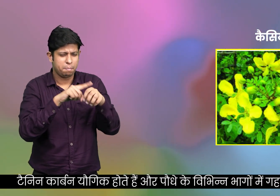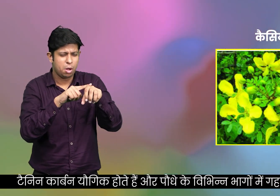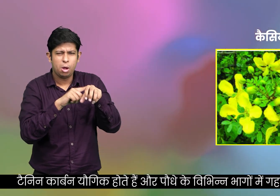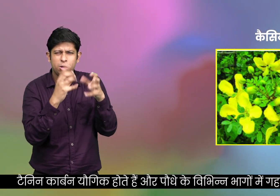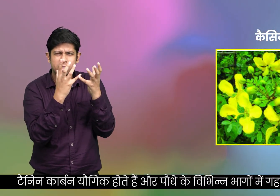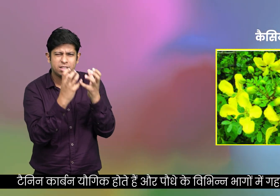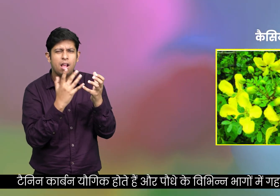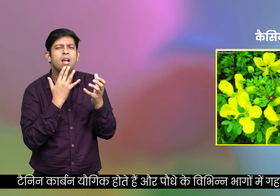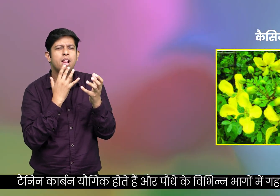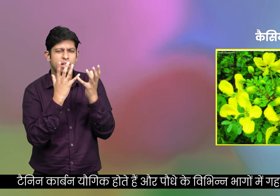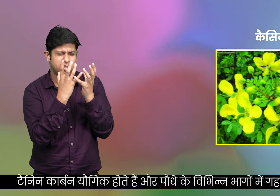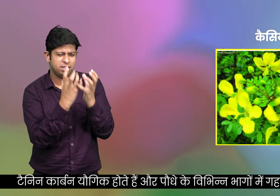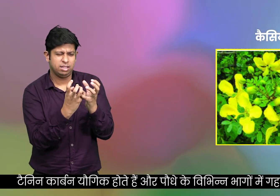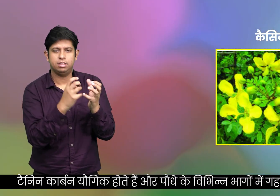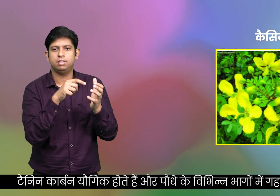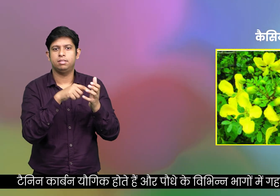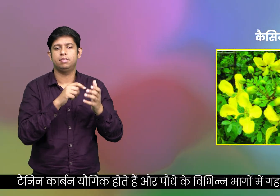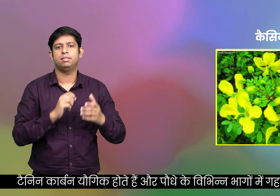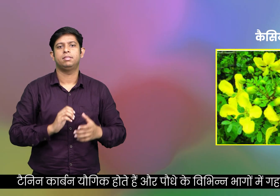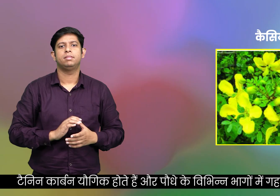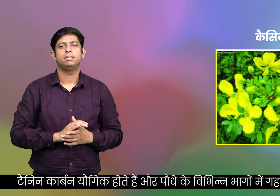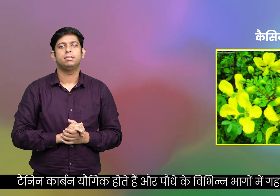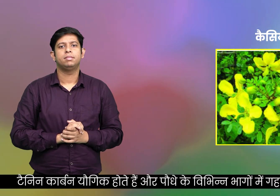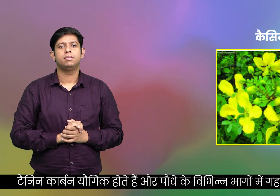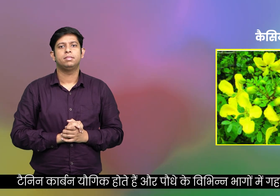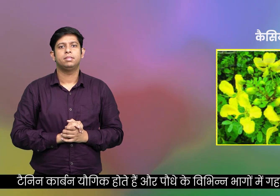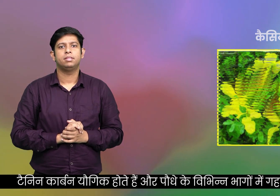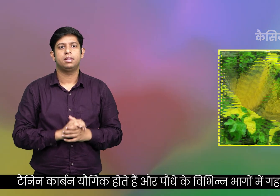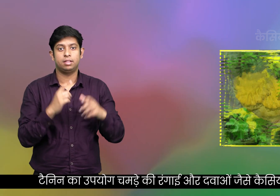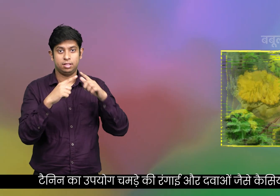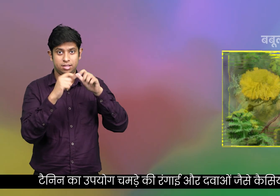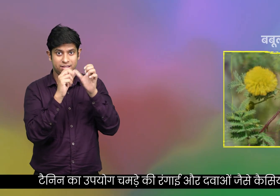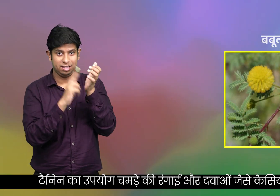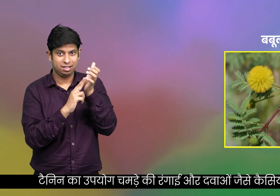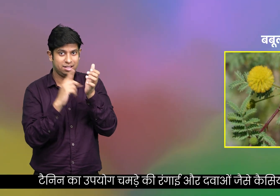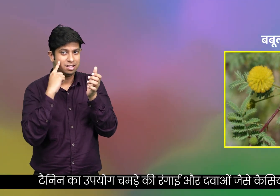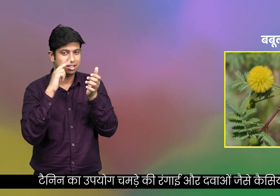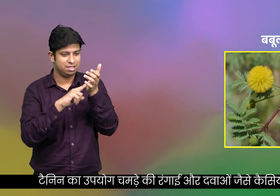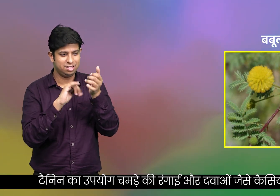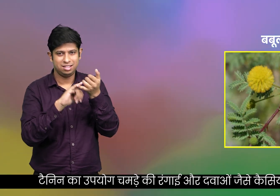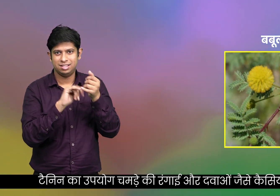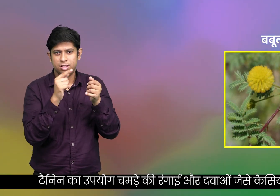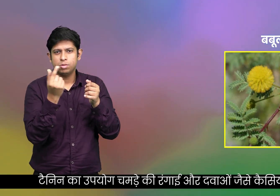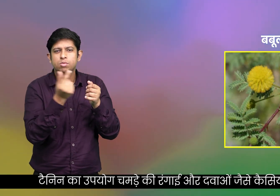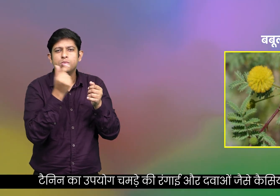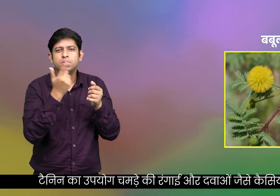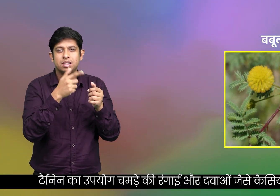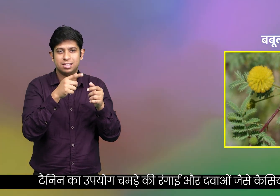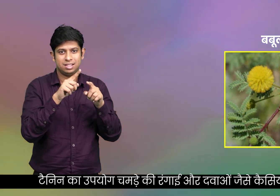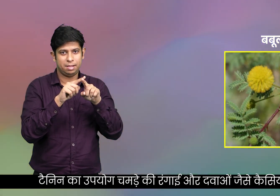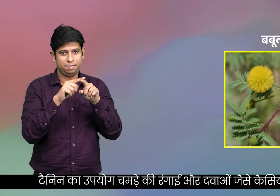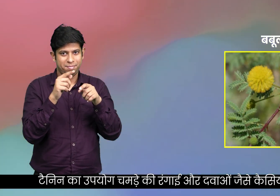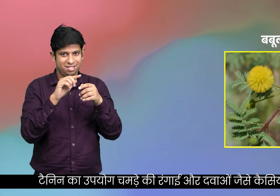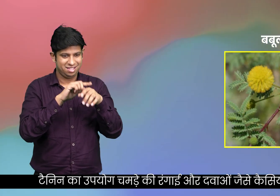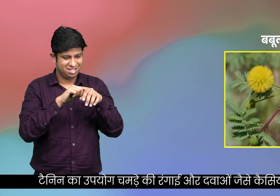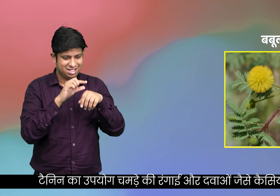में संग्रहित होते हैं। टैनिन का उपयोग चमड़ी की रंगाई